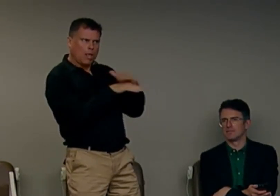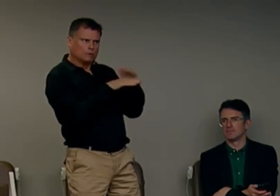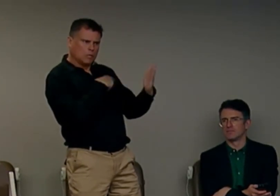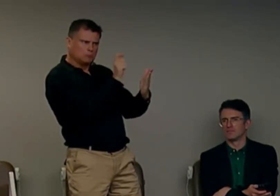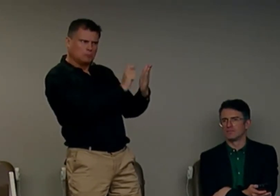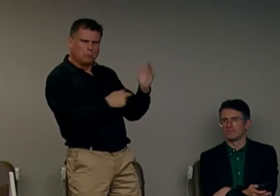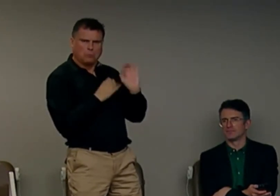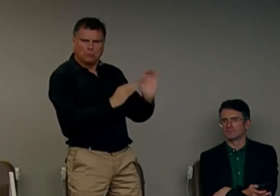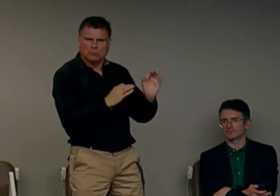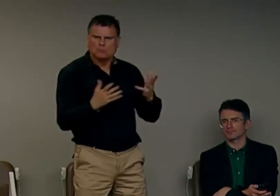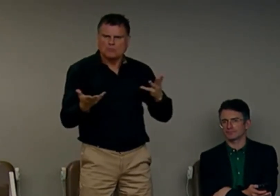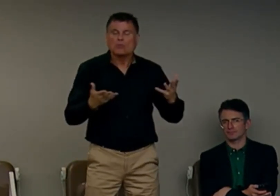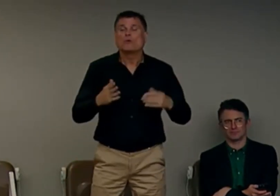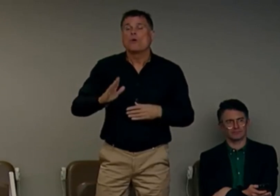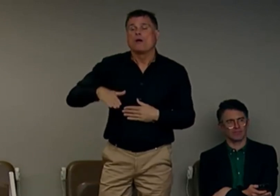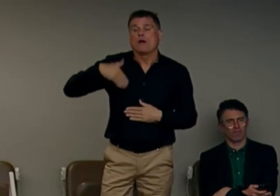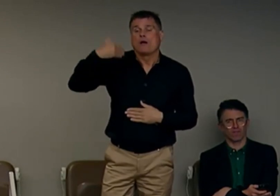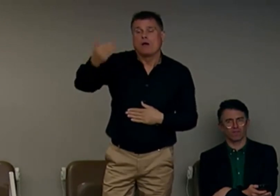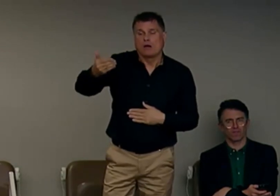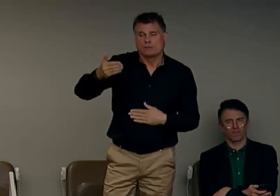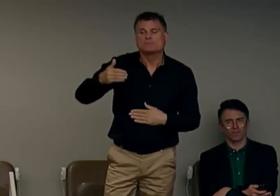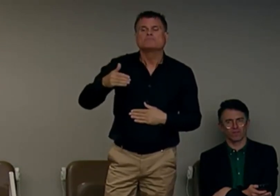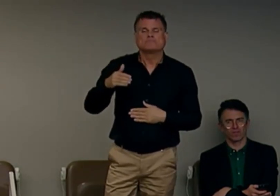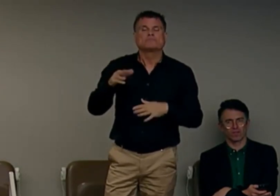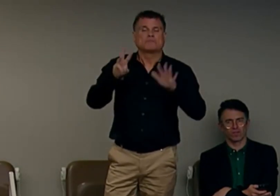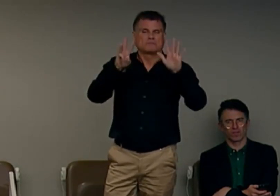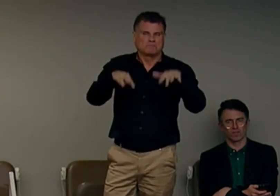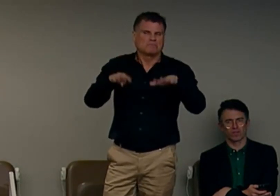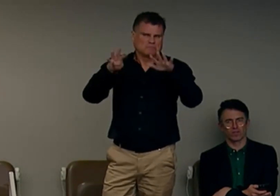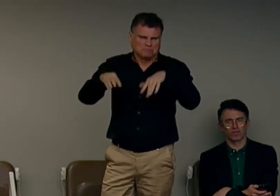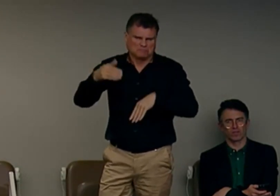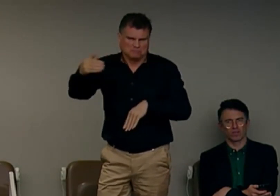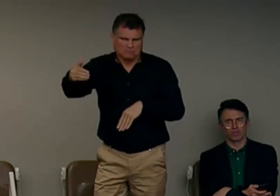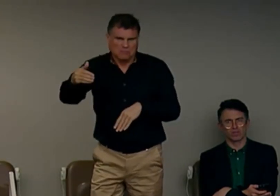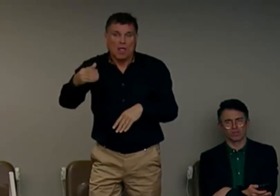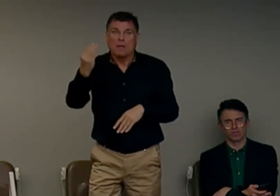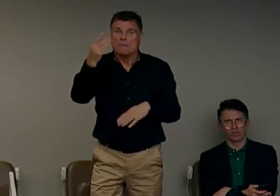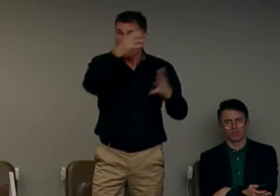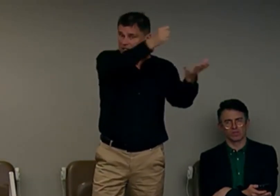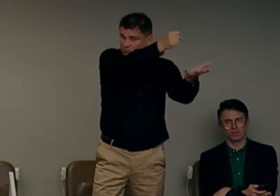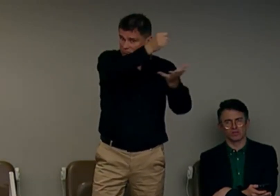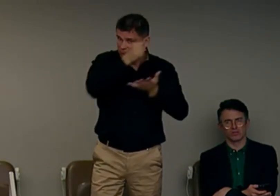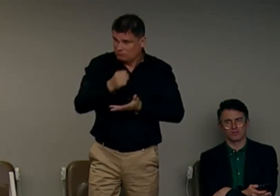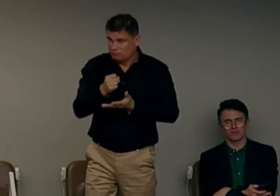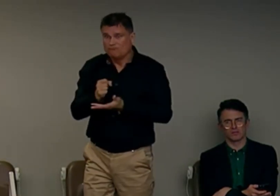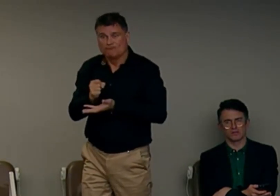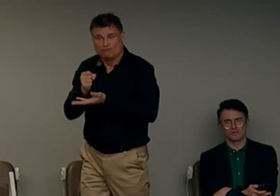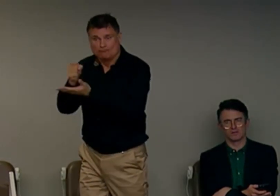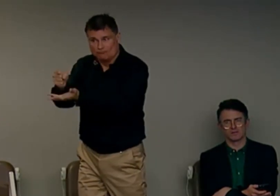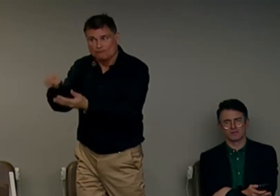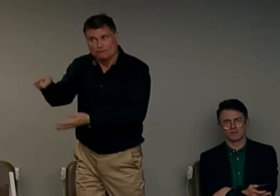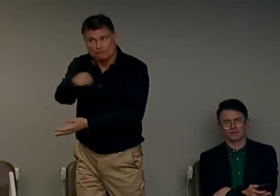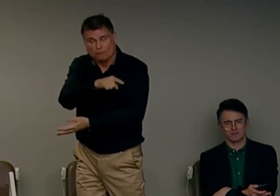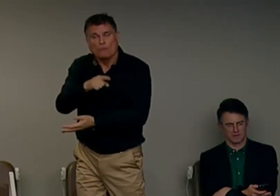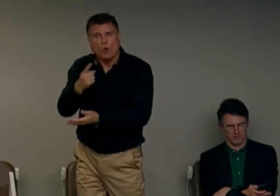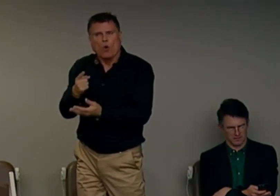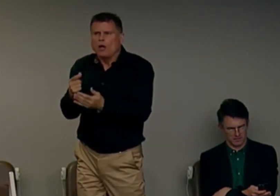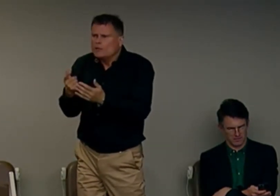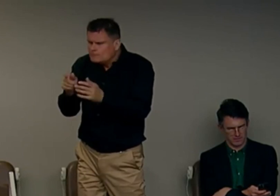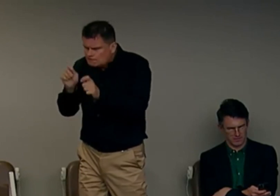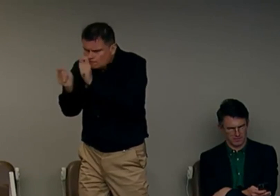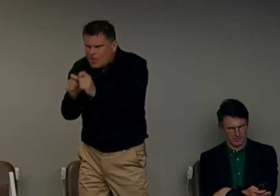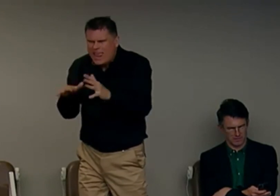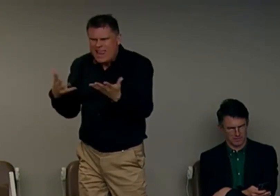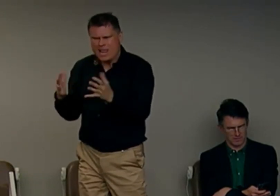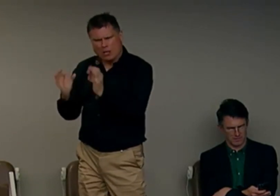financièrement. C'est donc dans ce contexte-là que nous nous intéressons à la mobilité internationale des